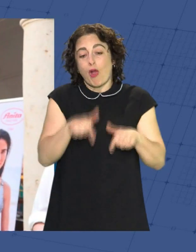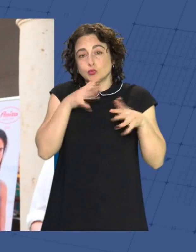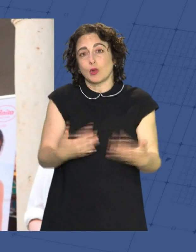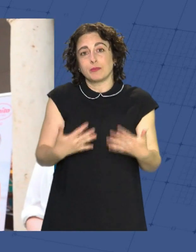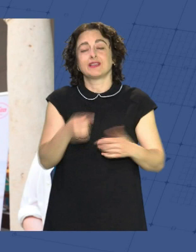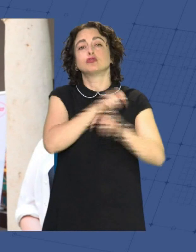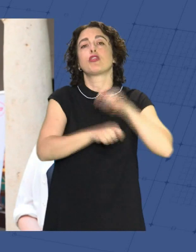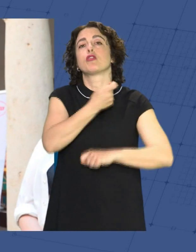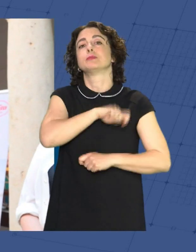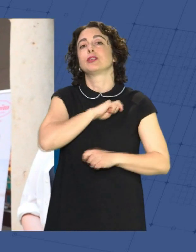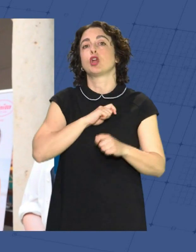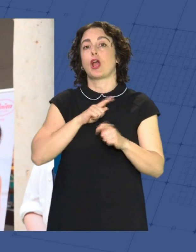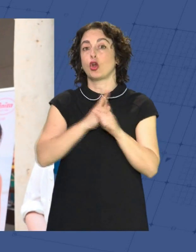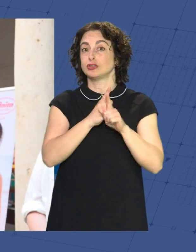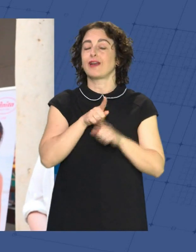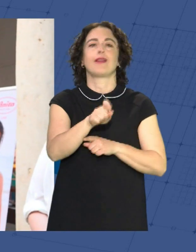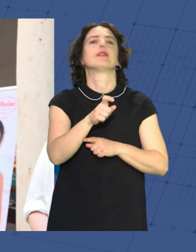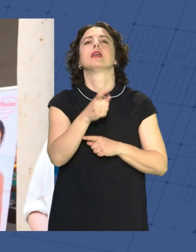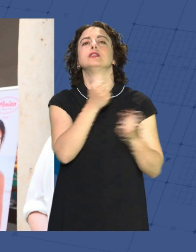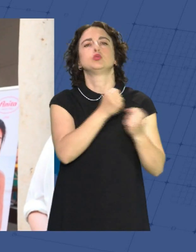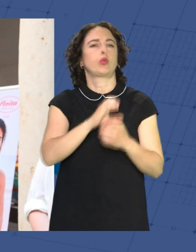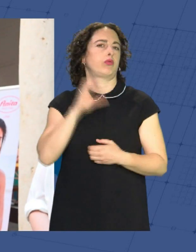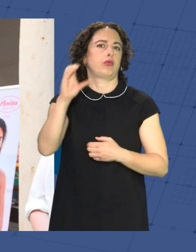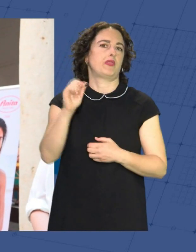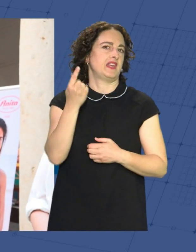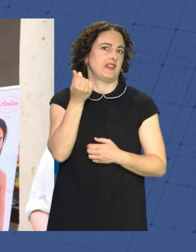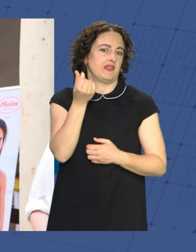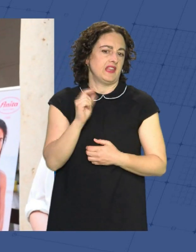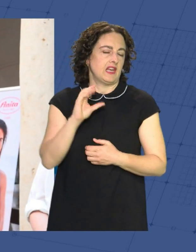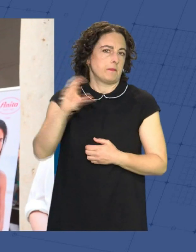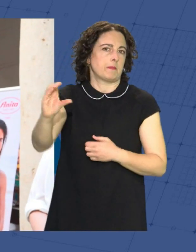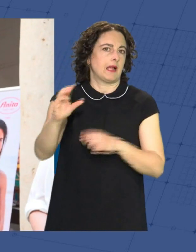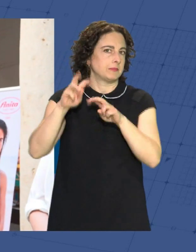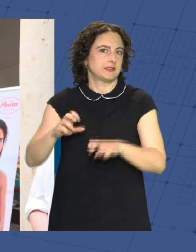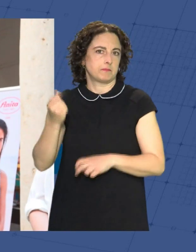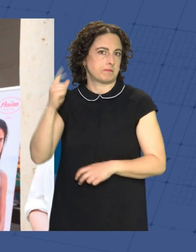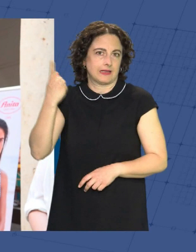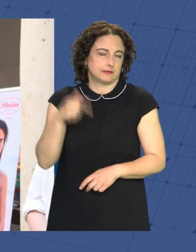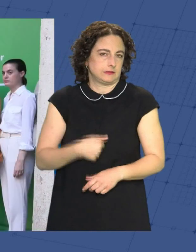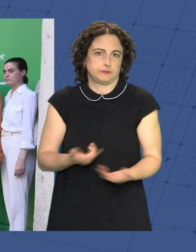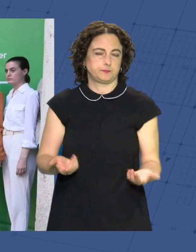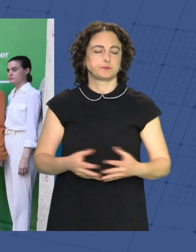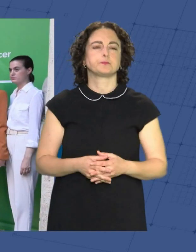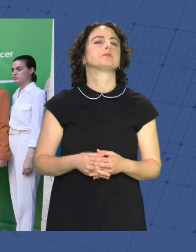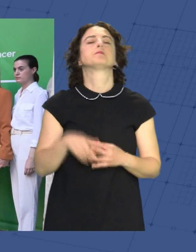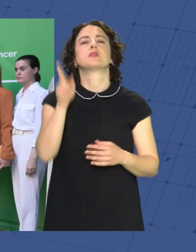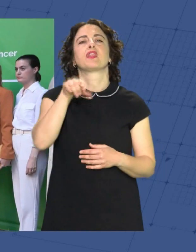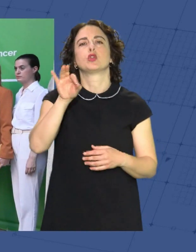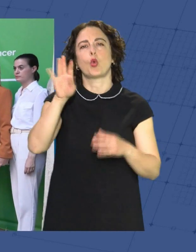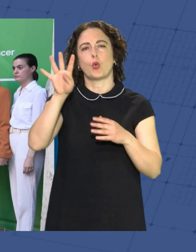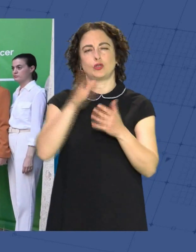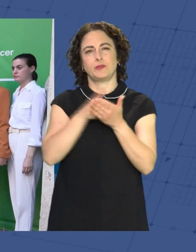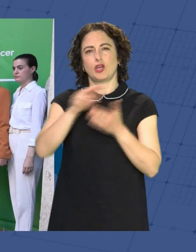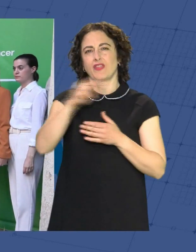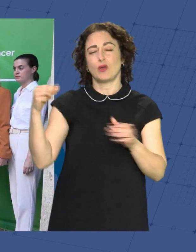Asociación Española contra el Cáncer es la institución que más dinero destina a combatir el cáncer. 104 millones de euros